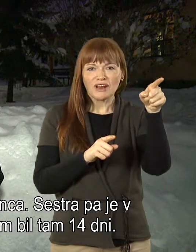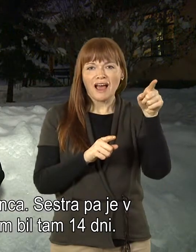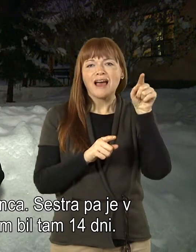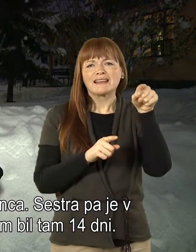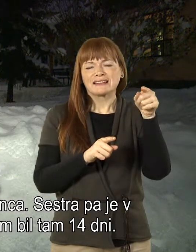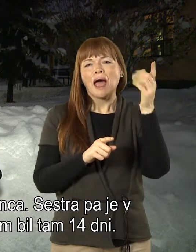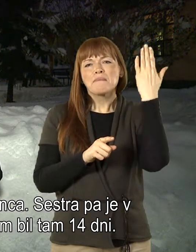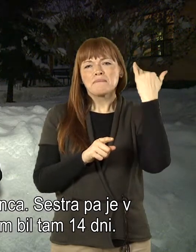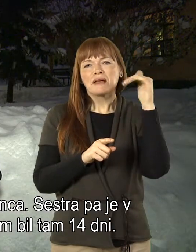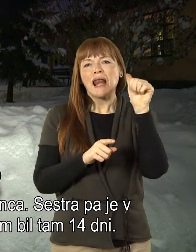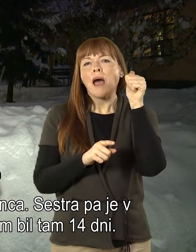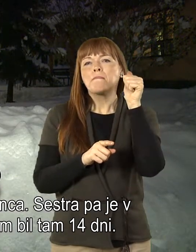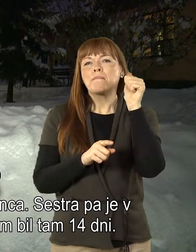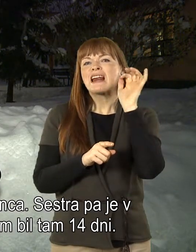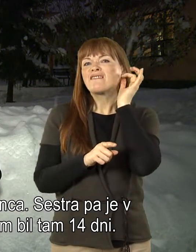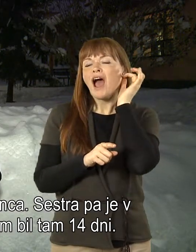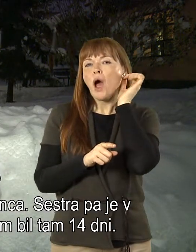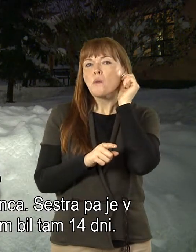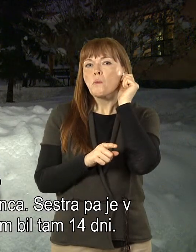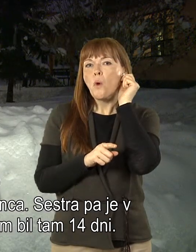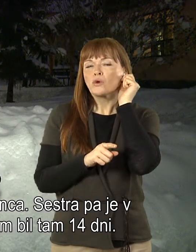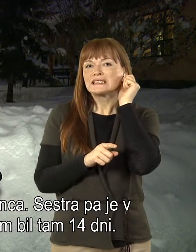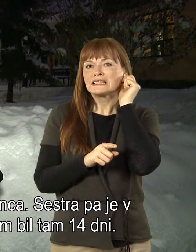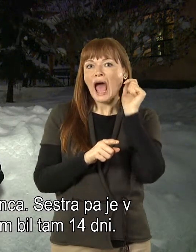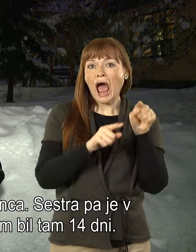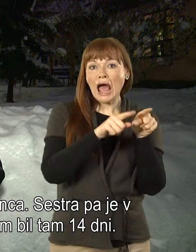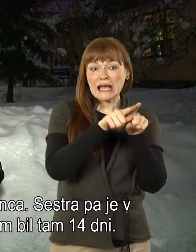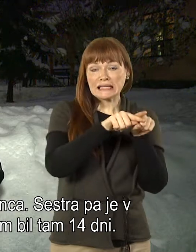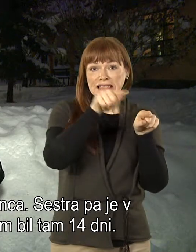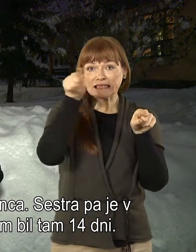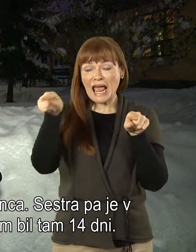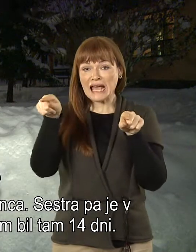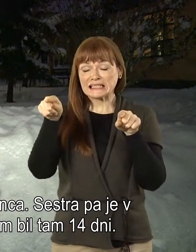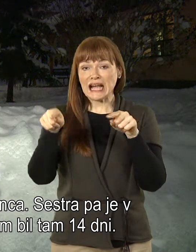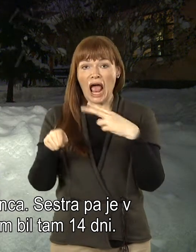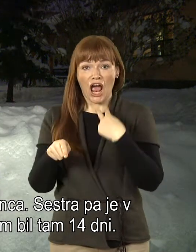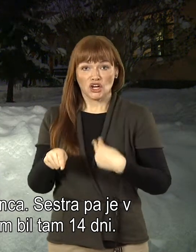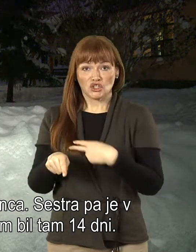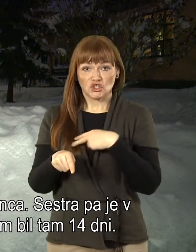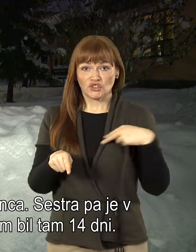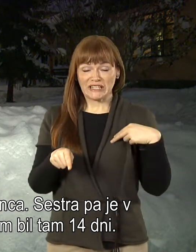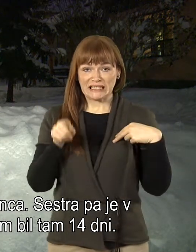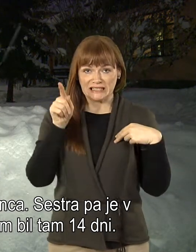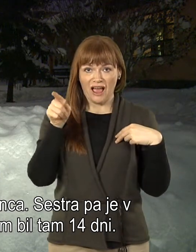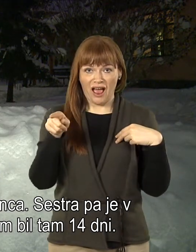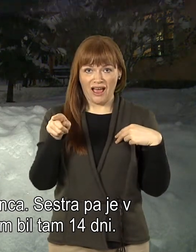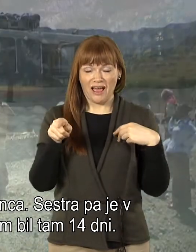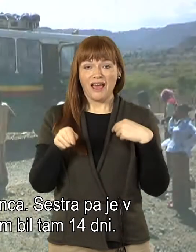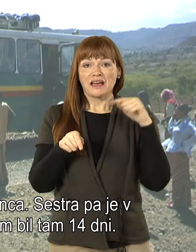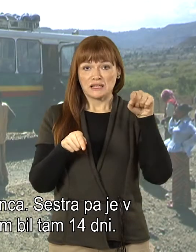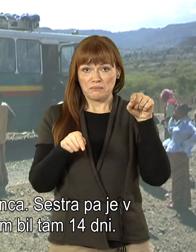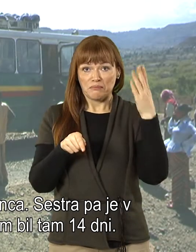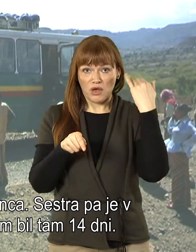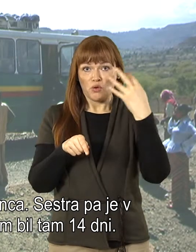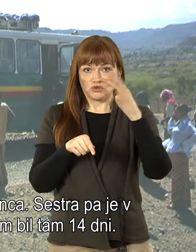prva punca, ko je v Nemčiji, sestra je v Švici. Tako da sem tu bil